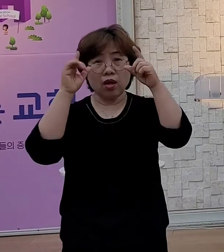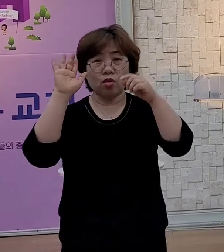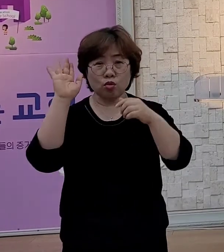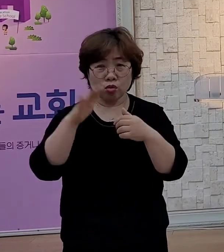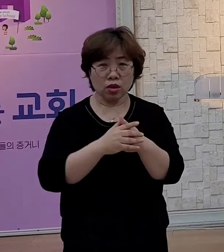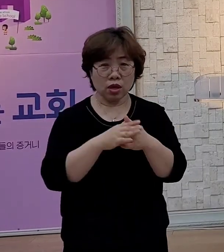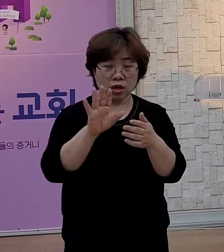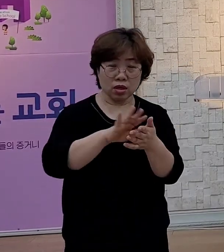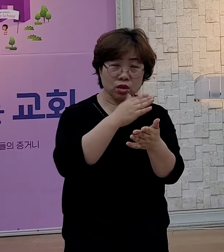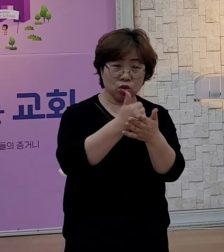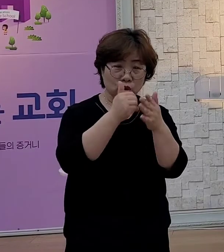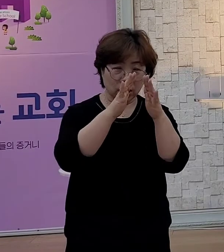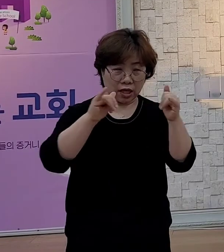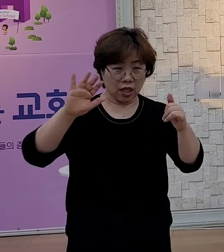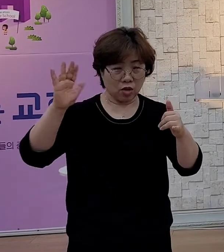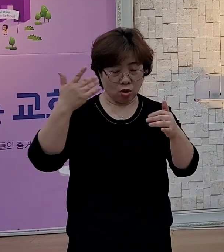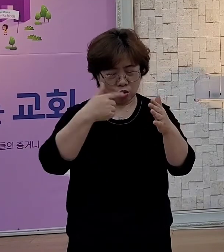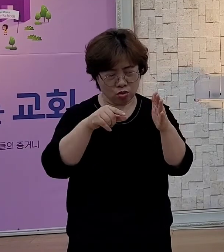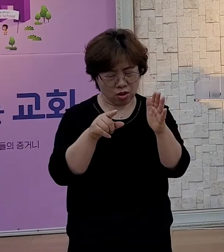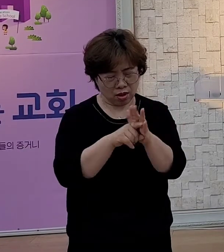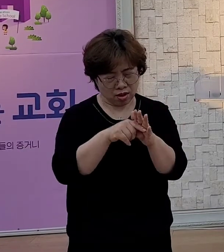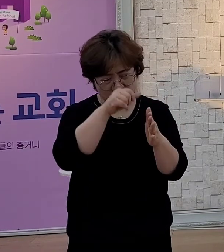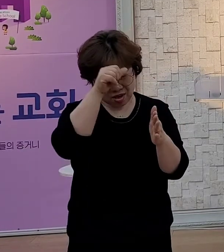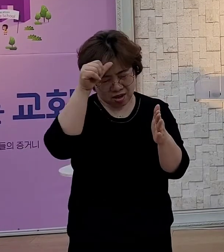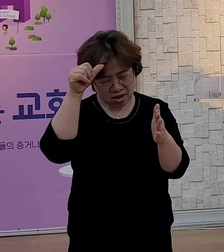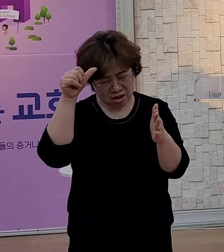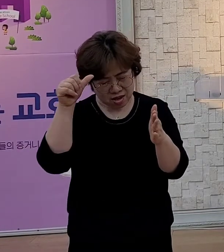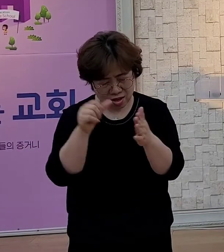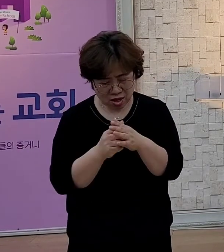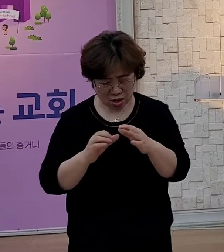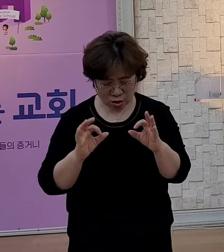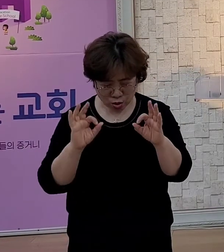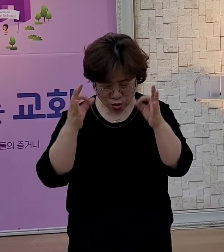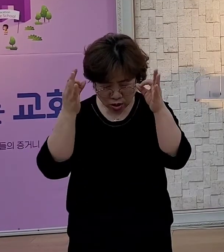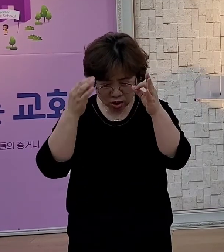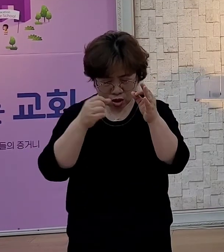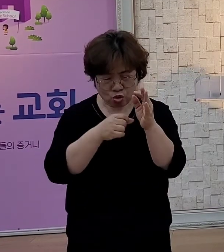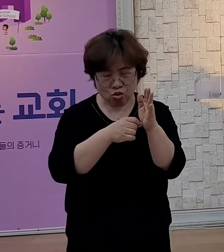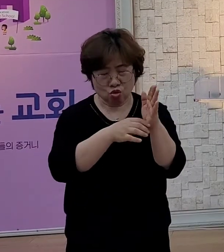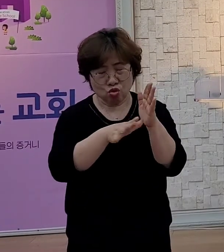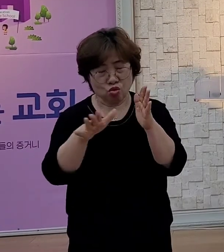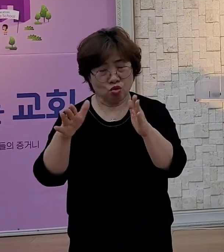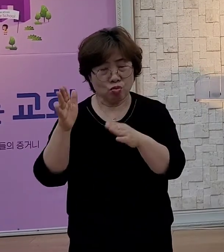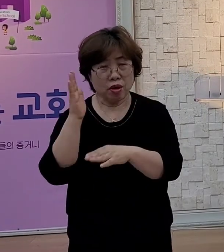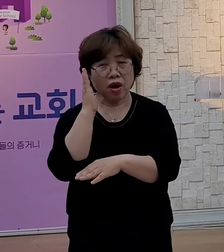그리스도인 되기 위해서 한평생을 던졌다는 그런 일화가, 유명한 일화가 있습니다.